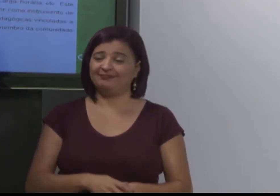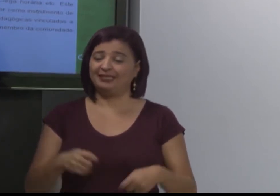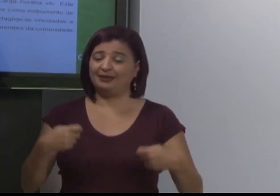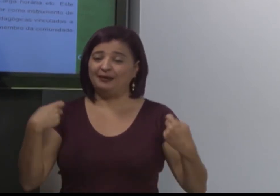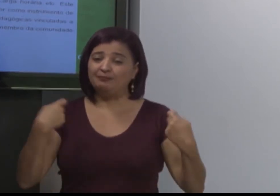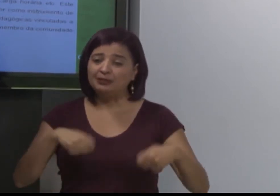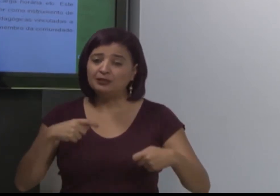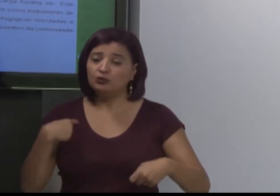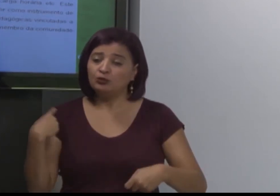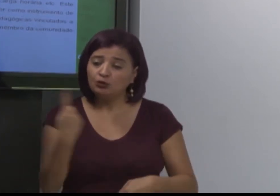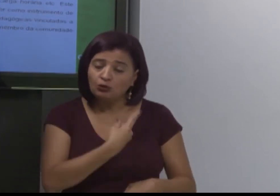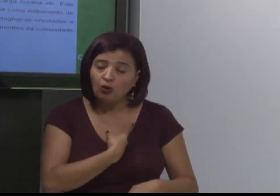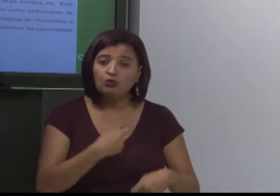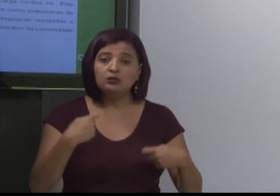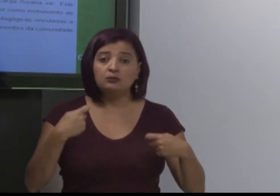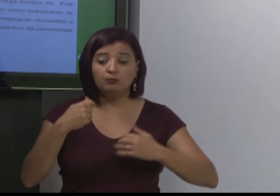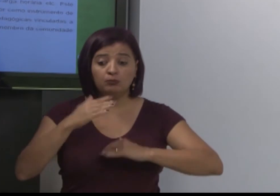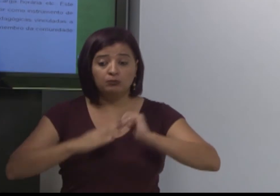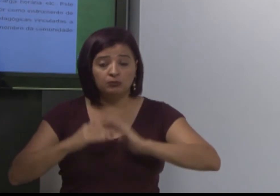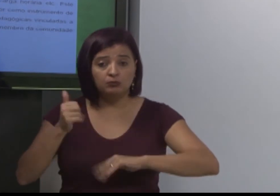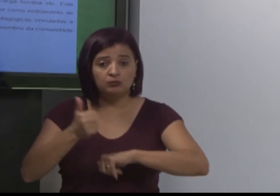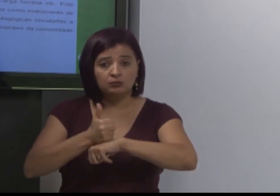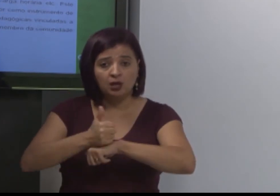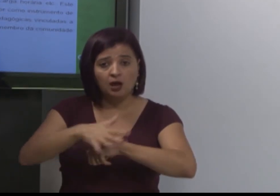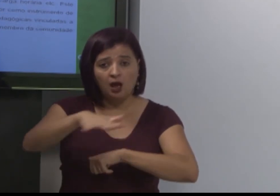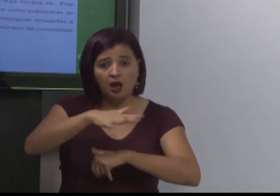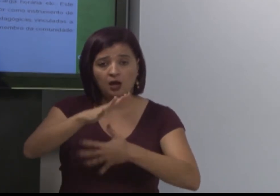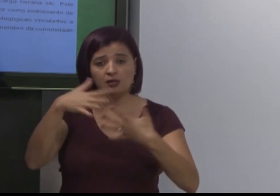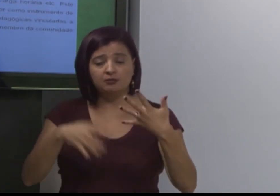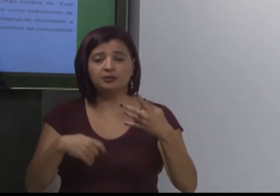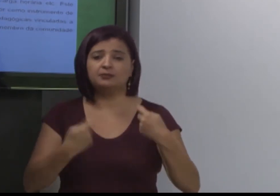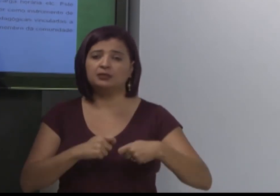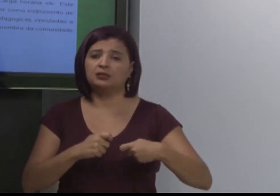É preciso que nós, profissionais na área da Libras,